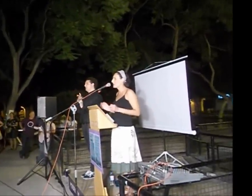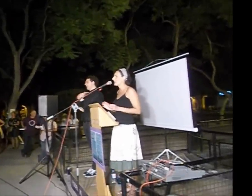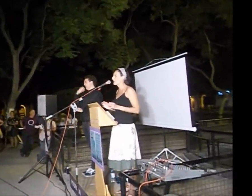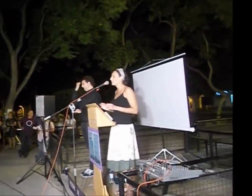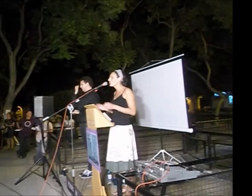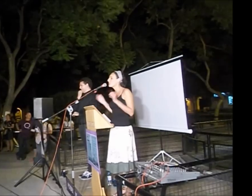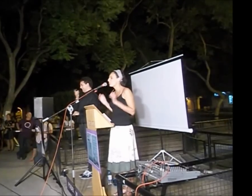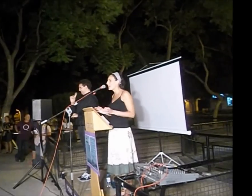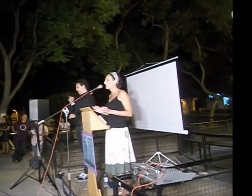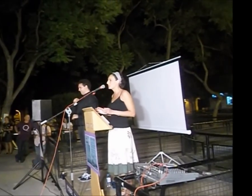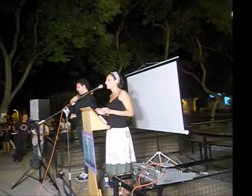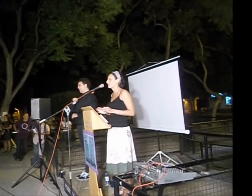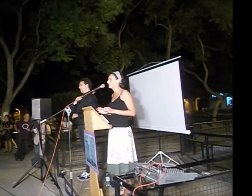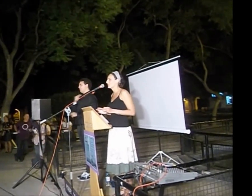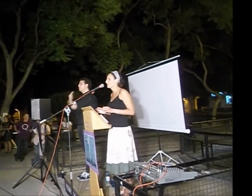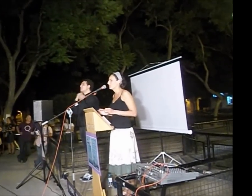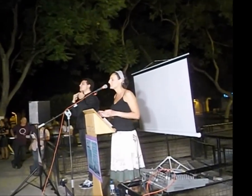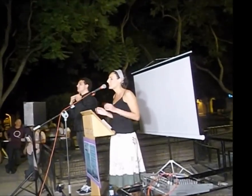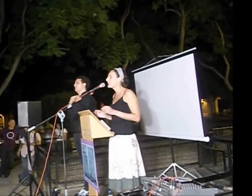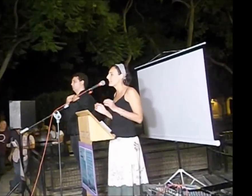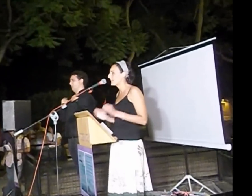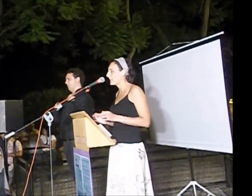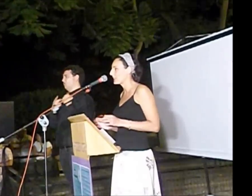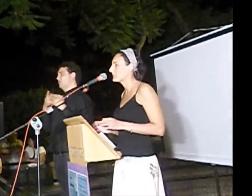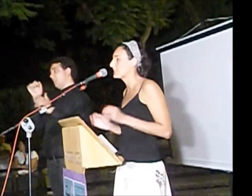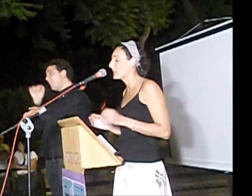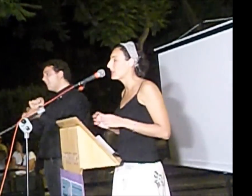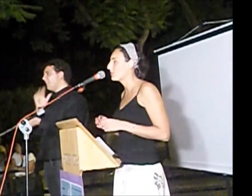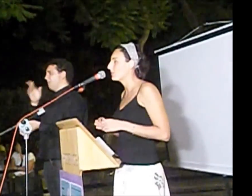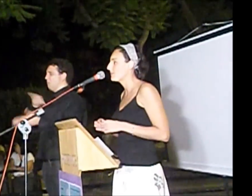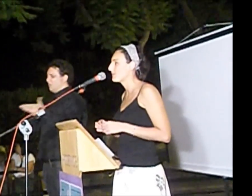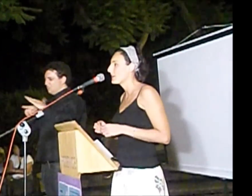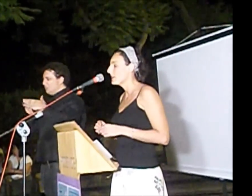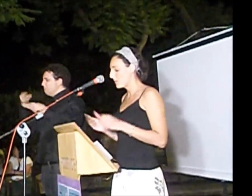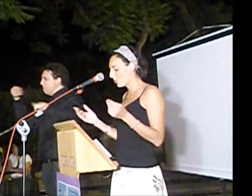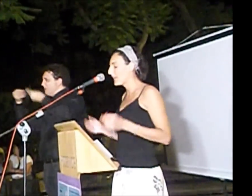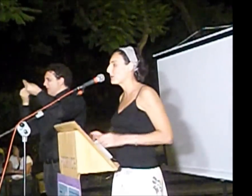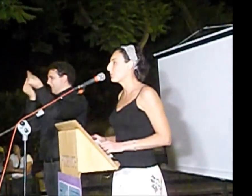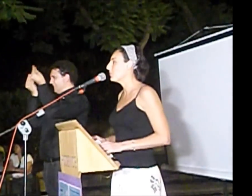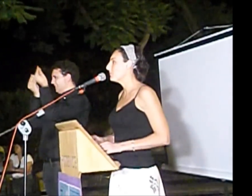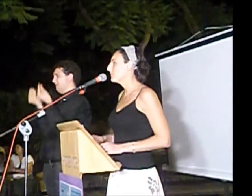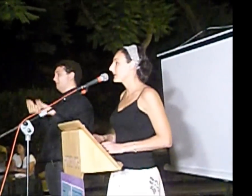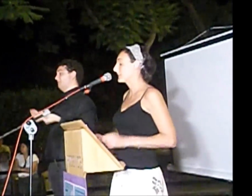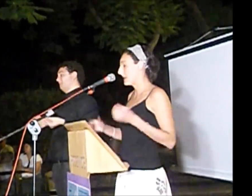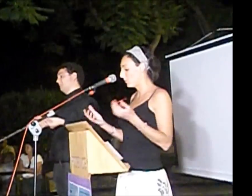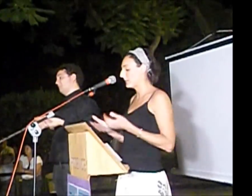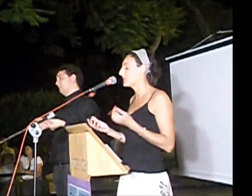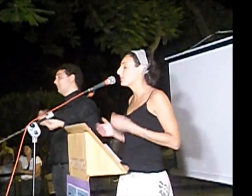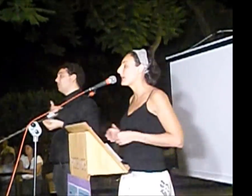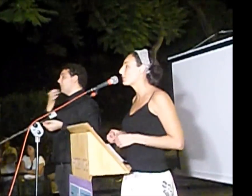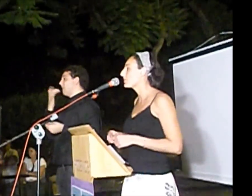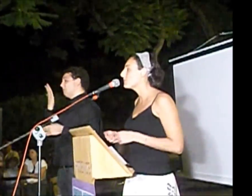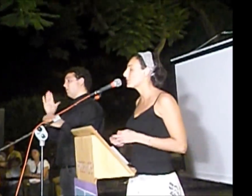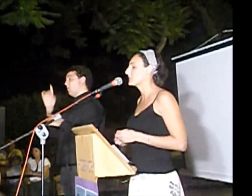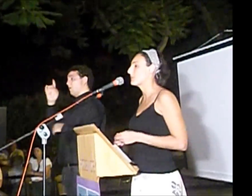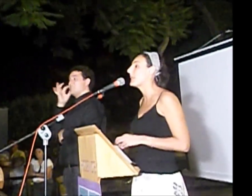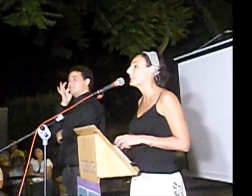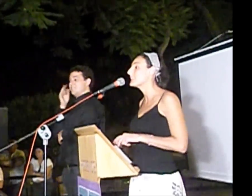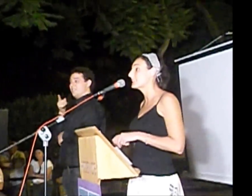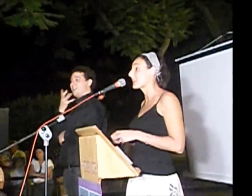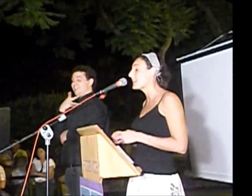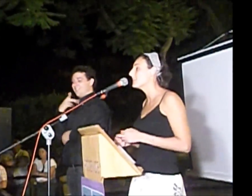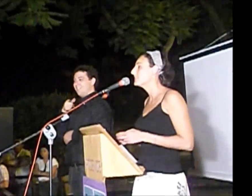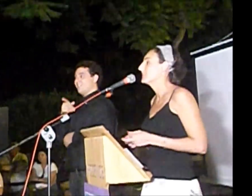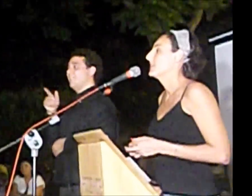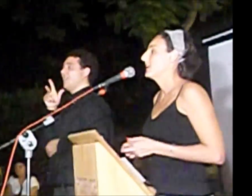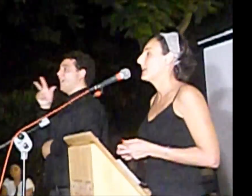Son parlamentarios, son diputados. Están en la cárcel, 35. Y pongo el ejemplo de una señora que conocimos, que se llama